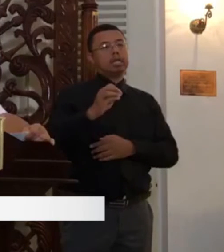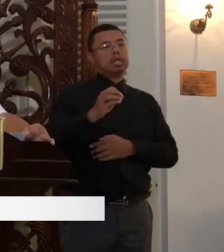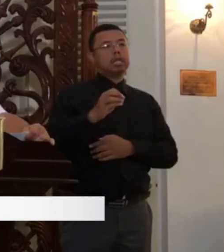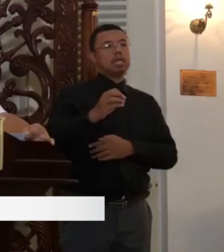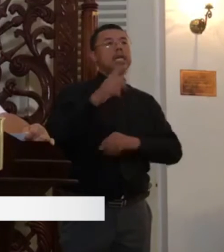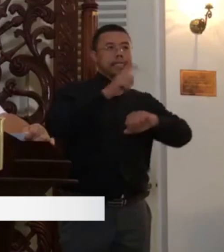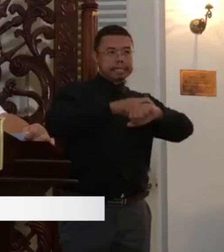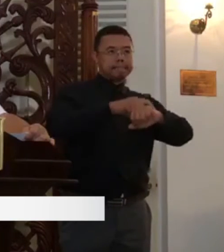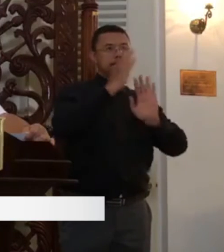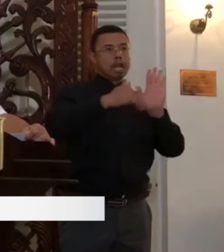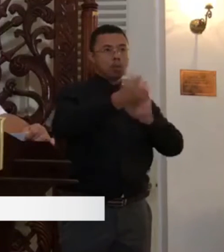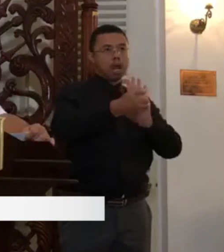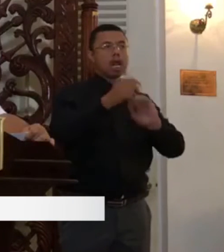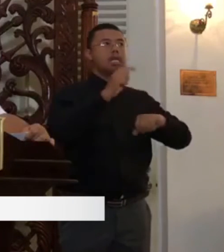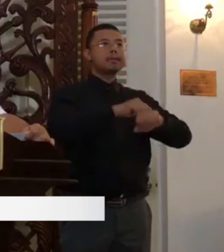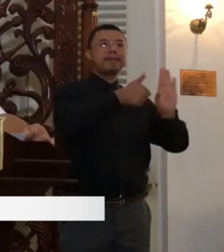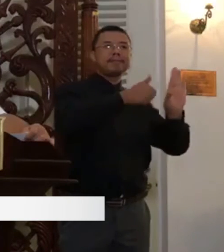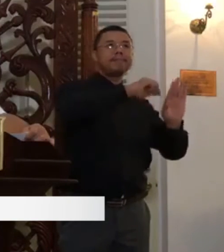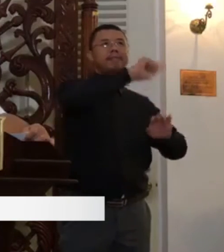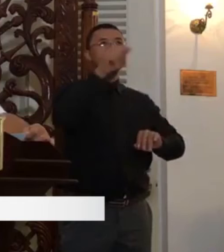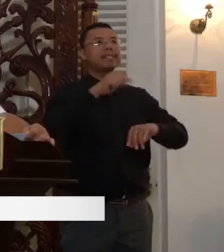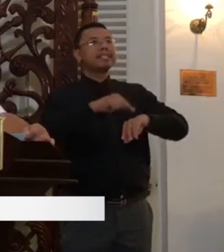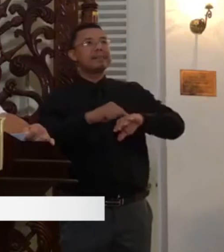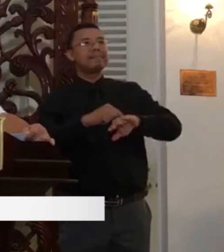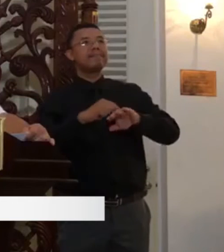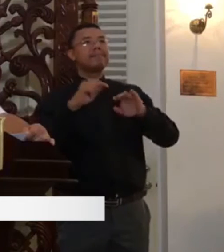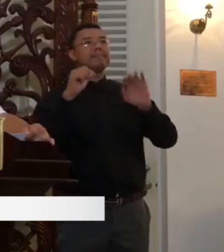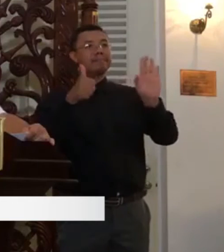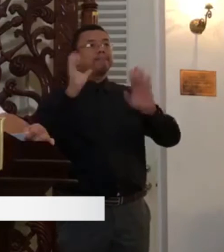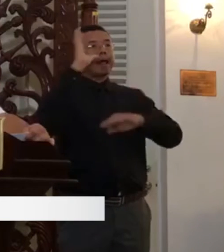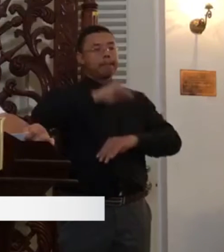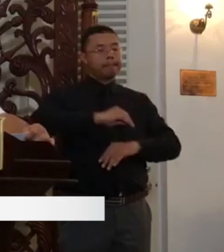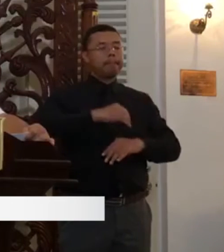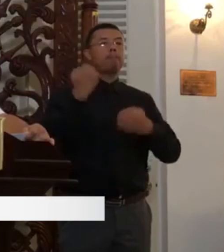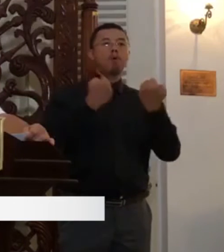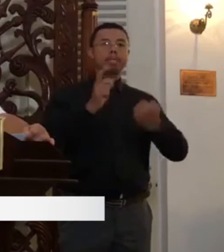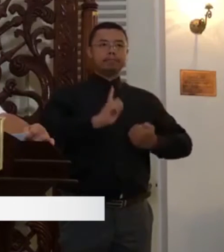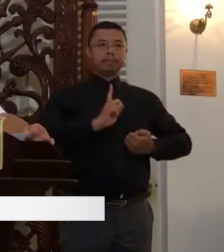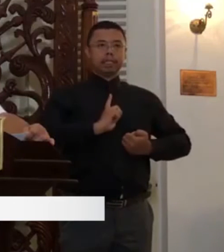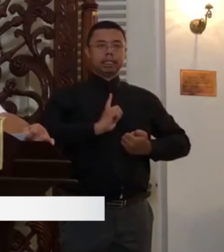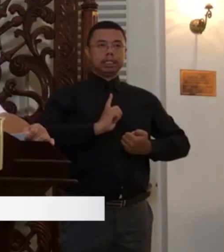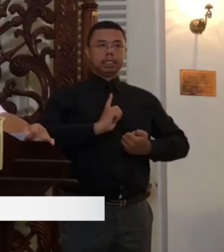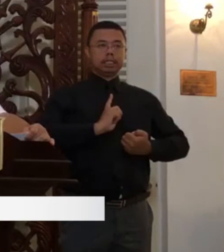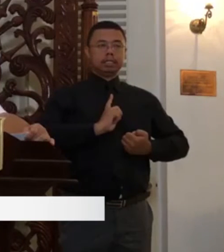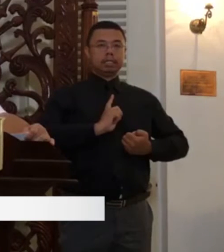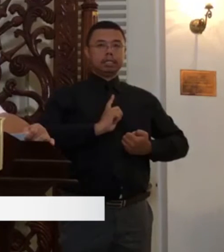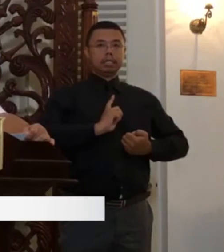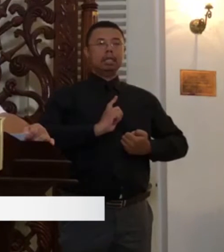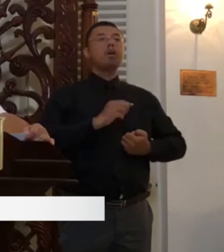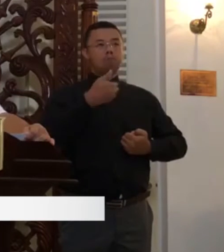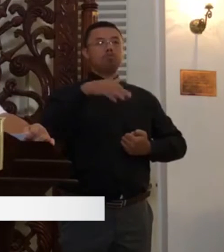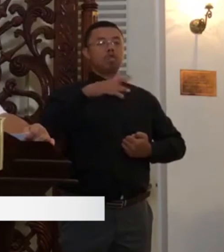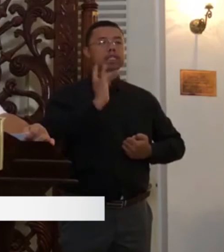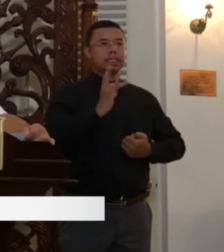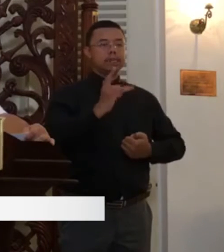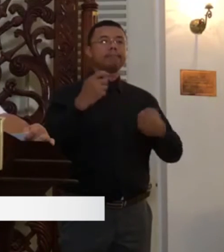dibatasi jam operasinya jam 6 pagi sampai jam 6 malam. Kemudian kendaraan pribadi itu diizinkan